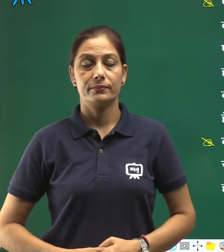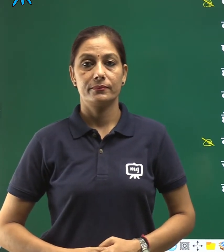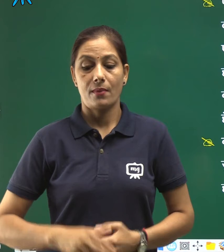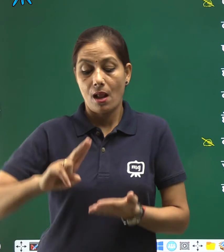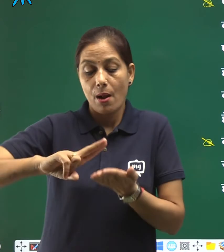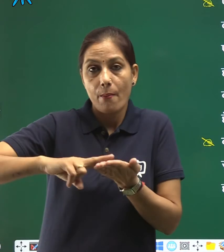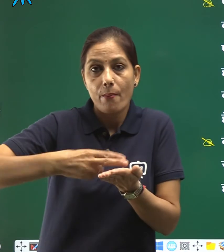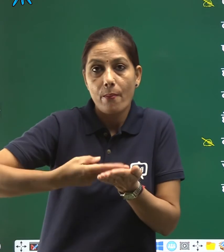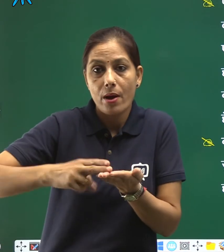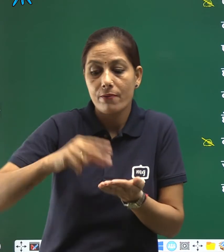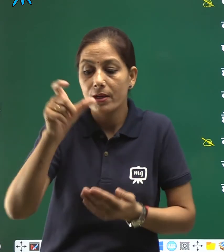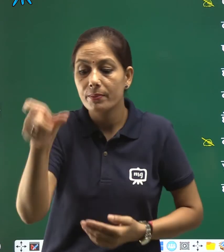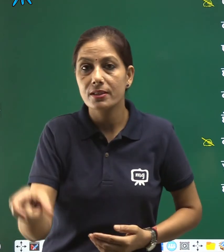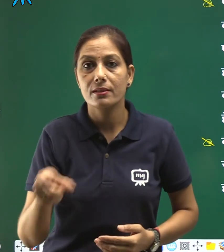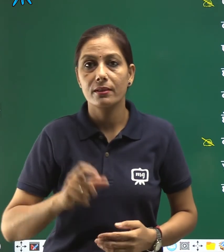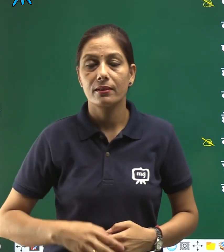पान वाले ने